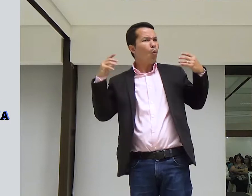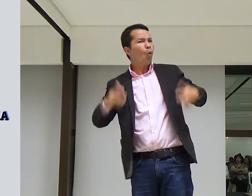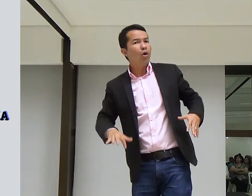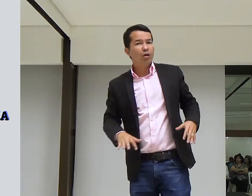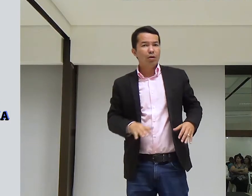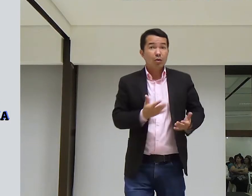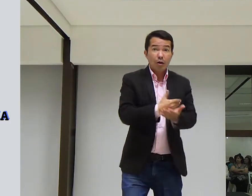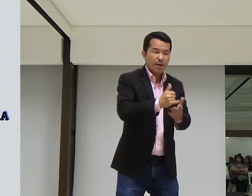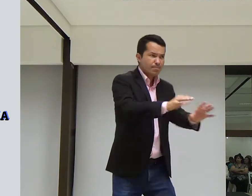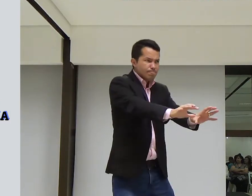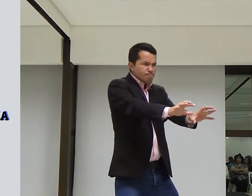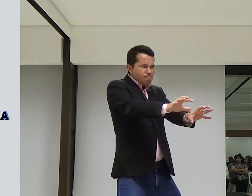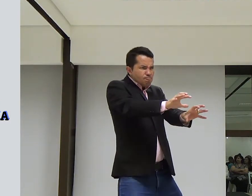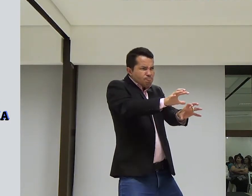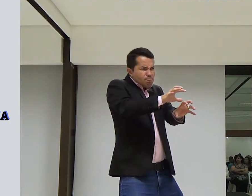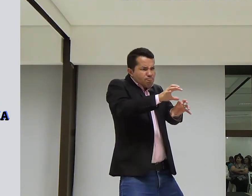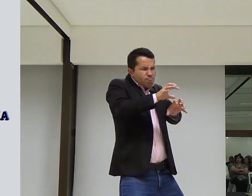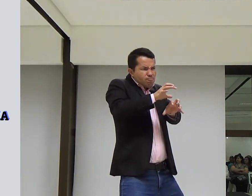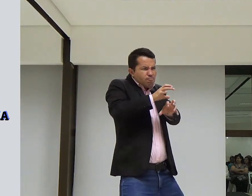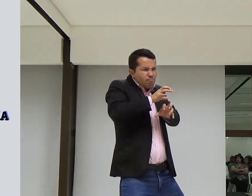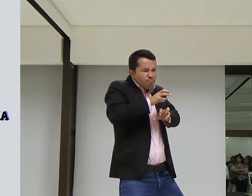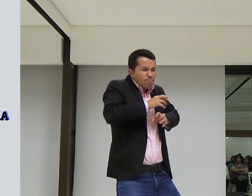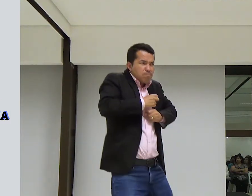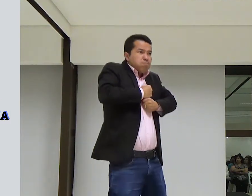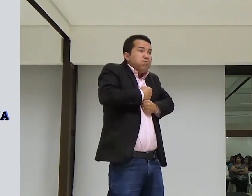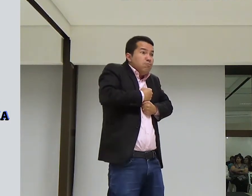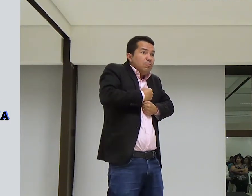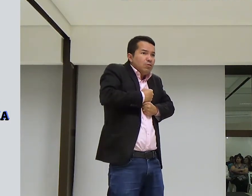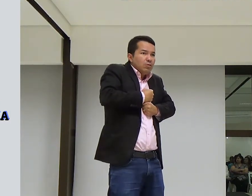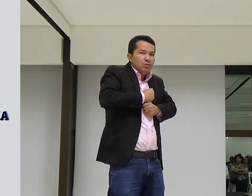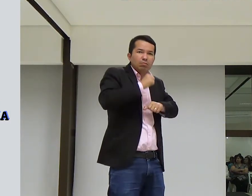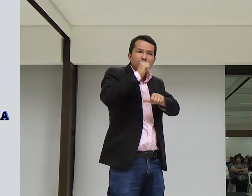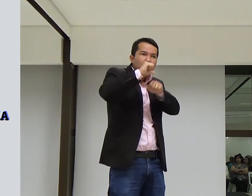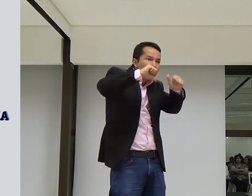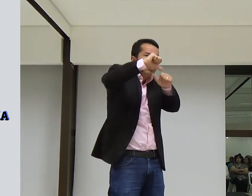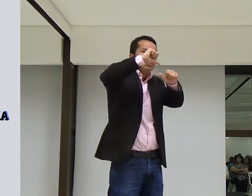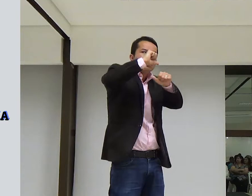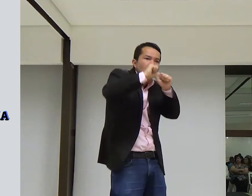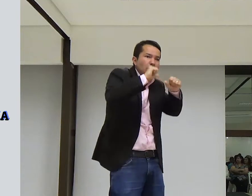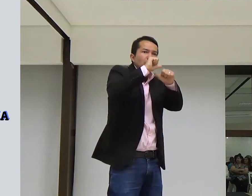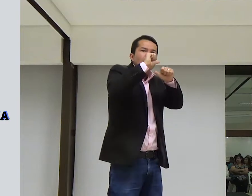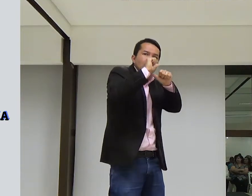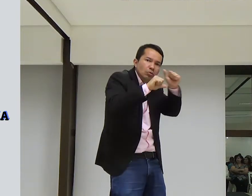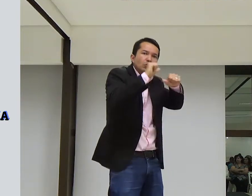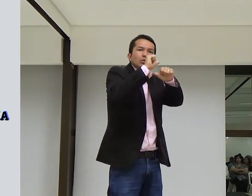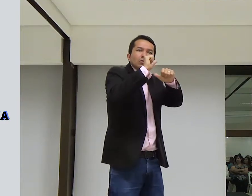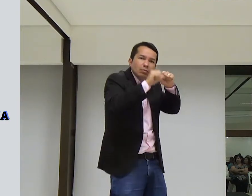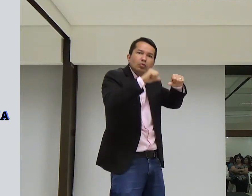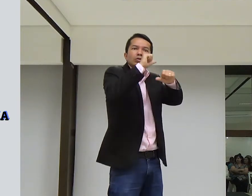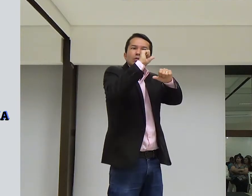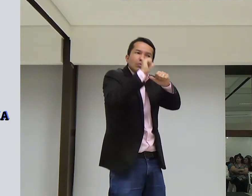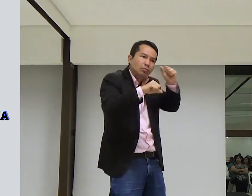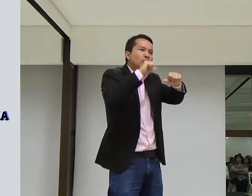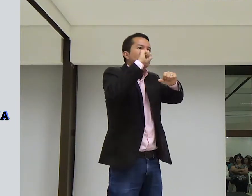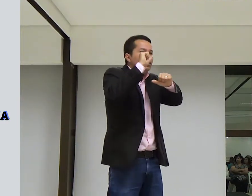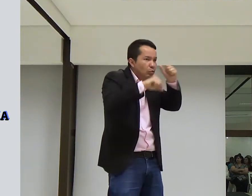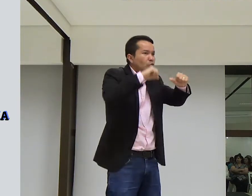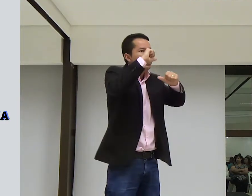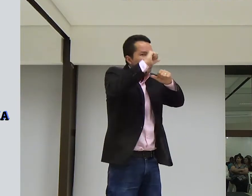ano. 7 vezes. E aquilo entrou em sua vida. E ele foi sendo transformado,